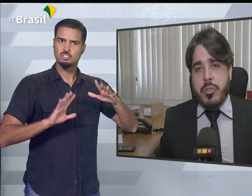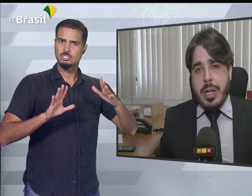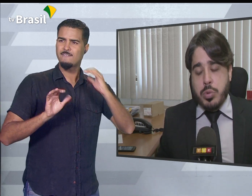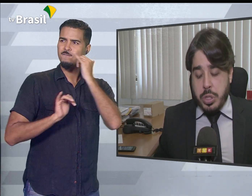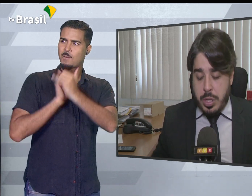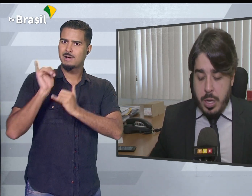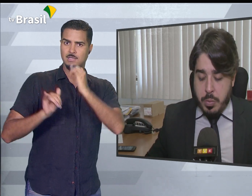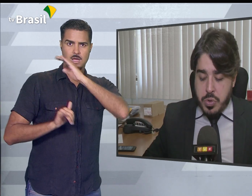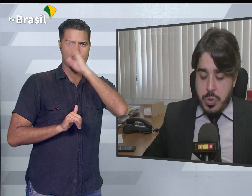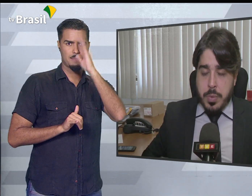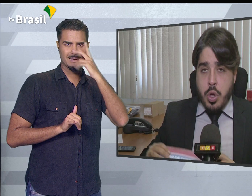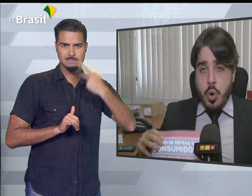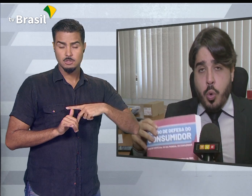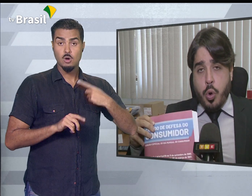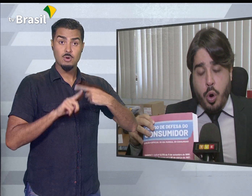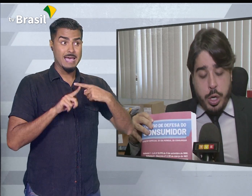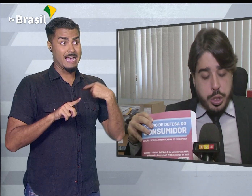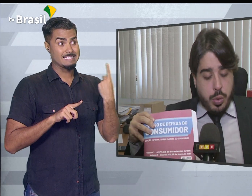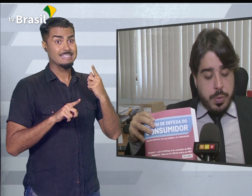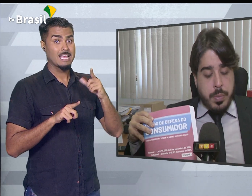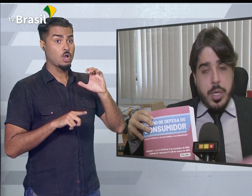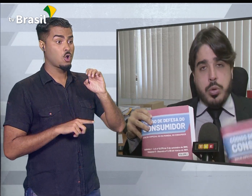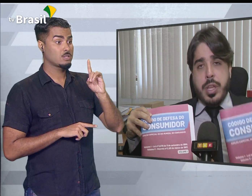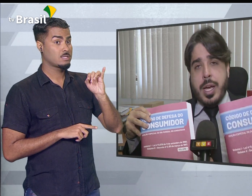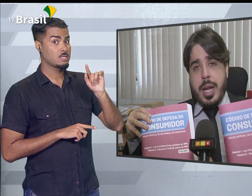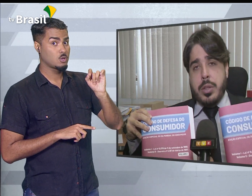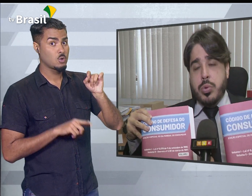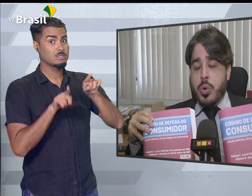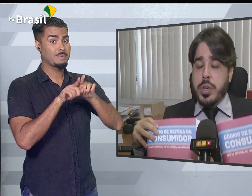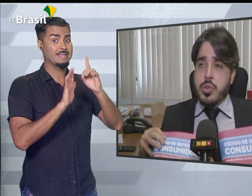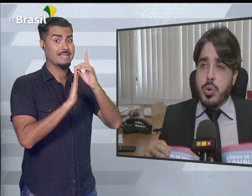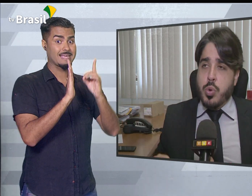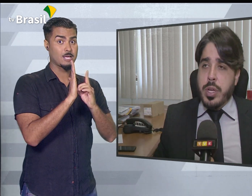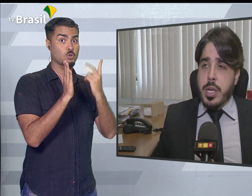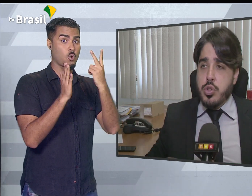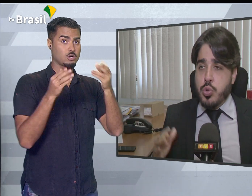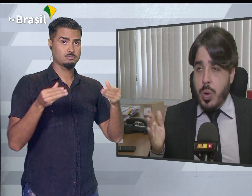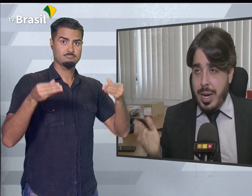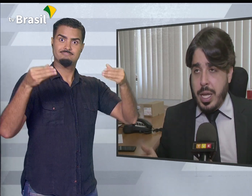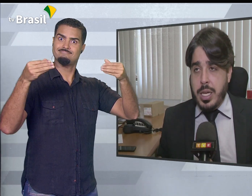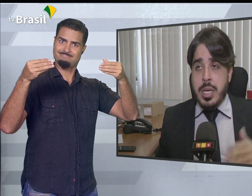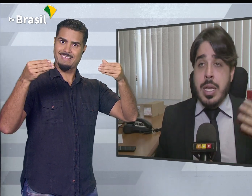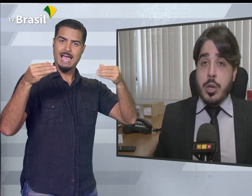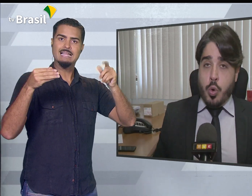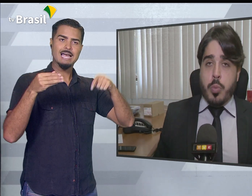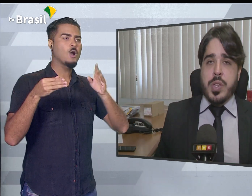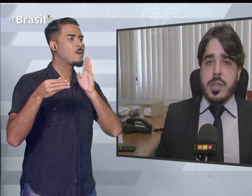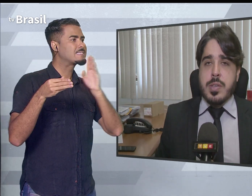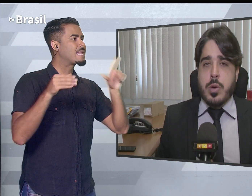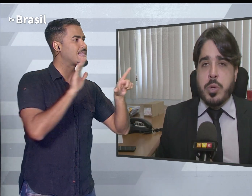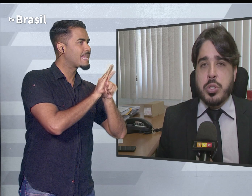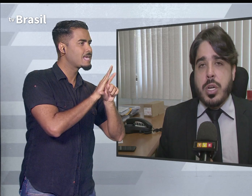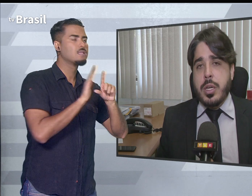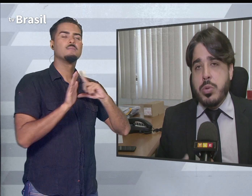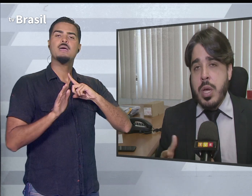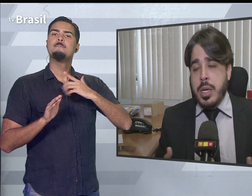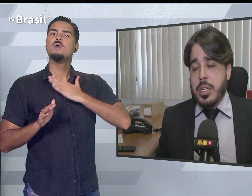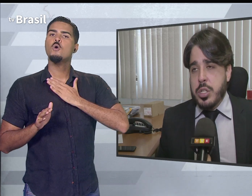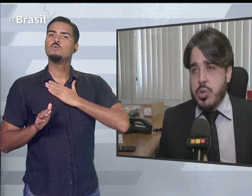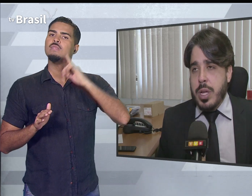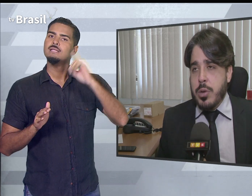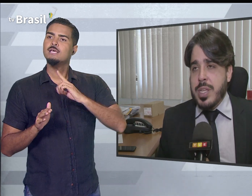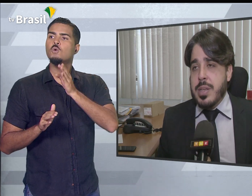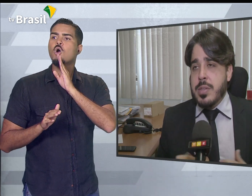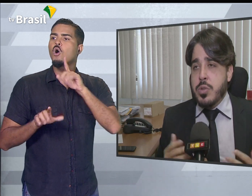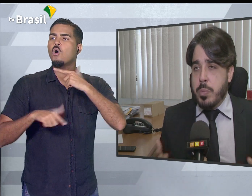pelo fato de termos o código e o decreto. Com isso eu conheço a lei e como exercer o meu direito, e